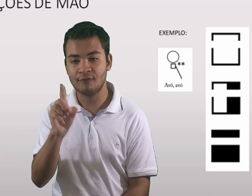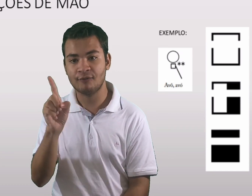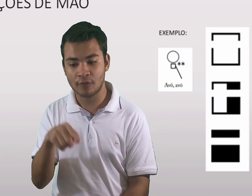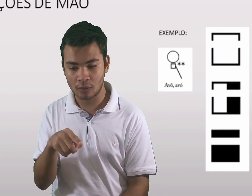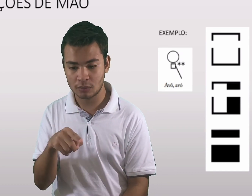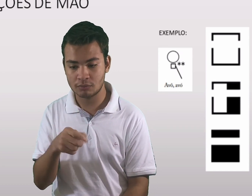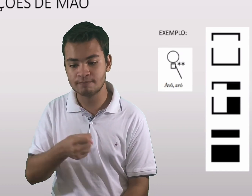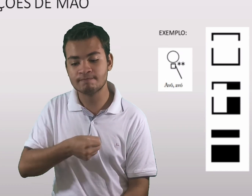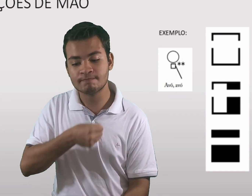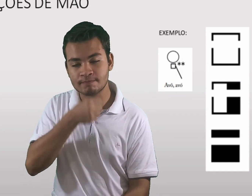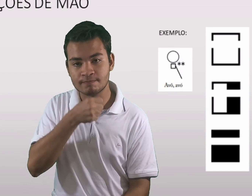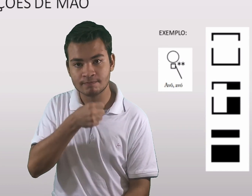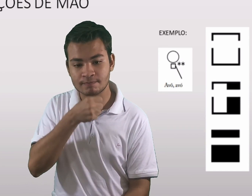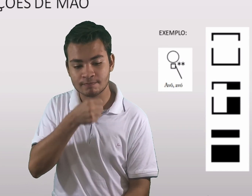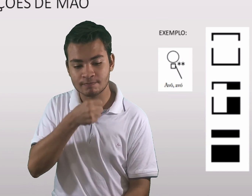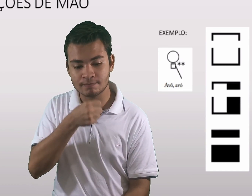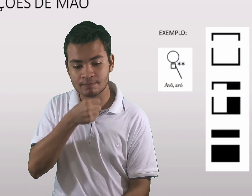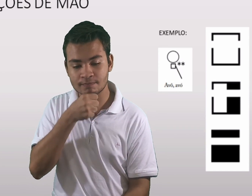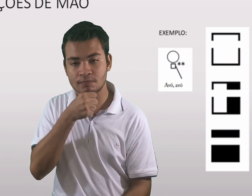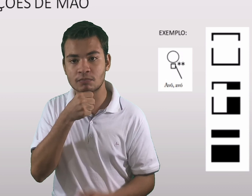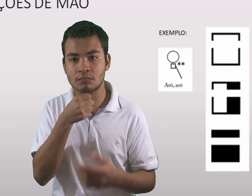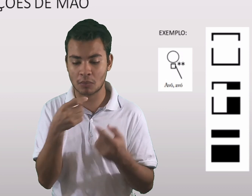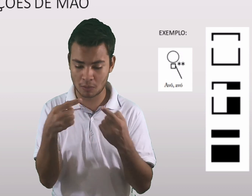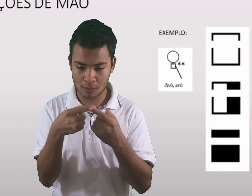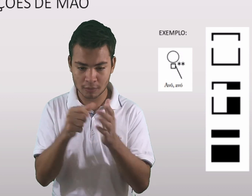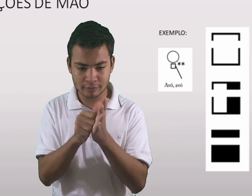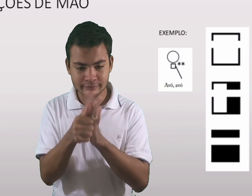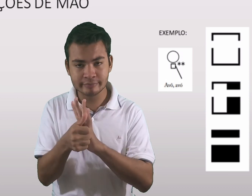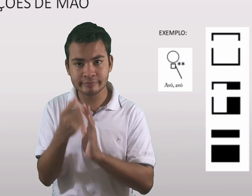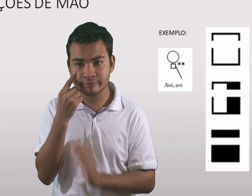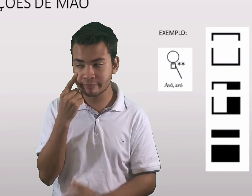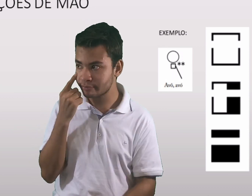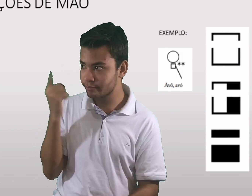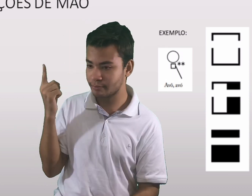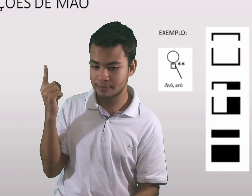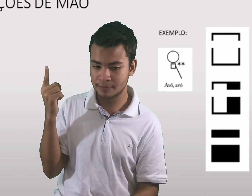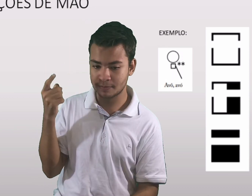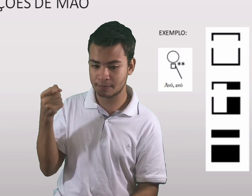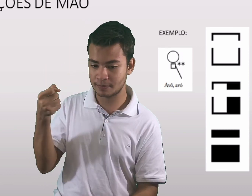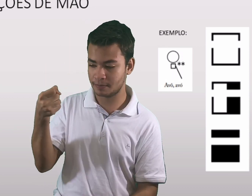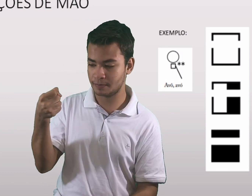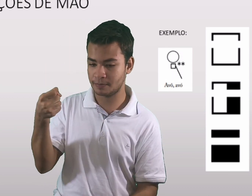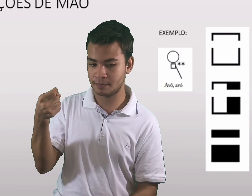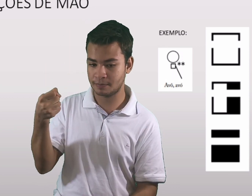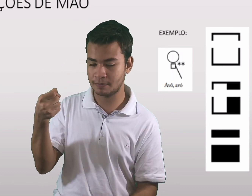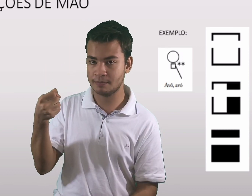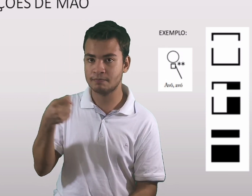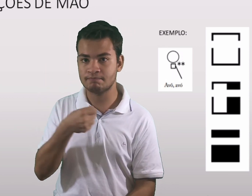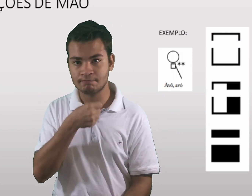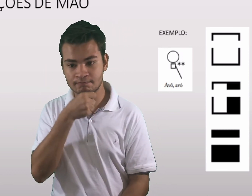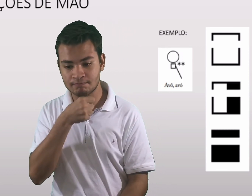avô ou avó, esse é o sinal. Qual que é a configuração de mão? Olha só, aquela